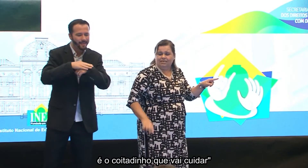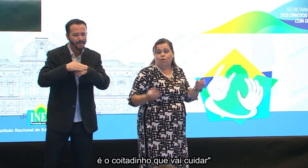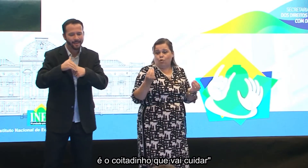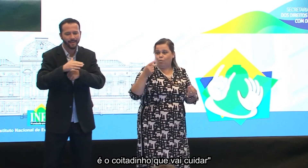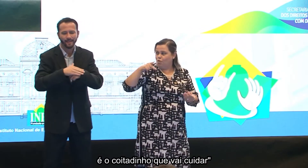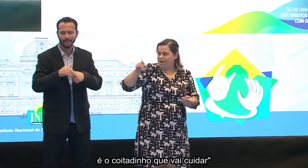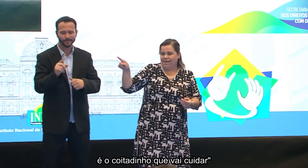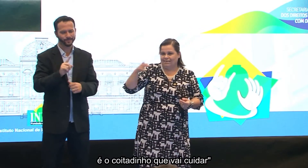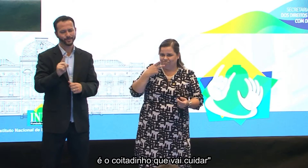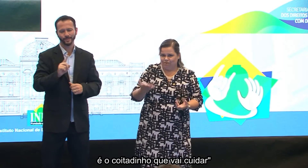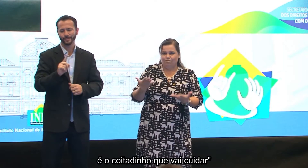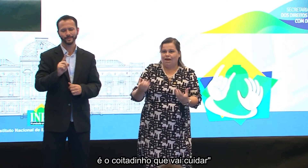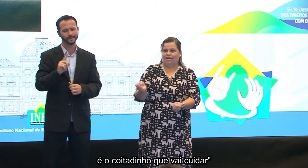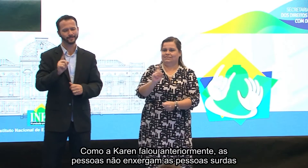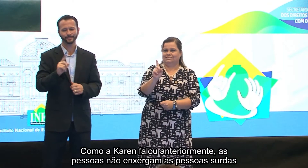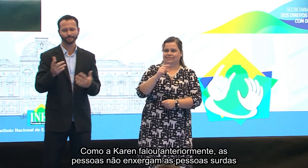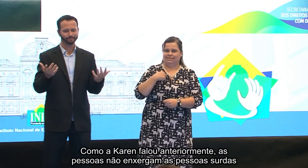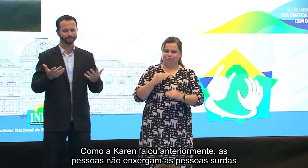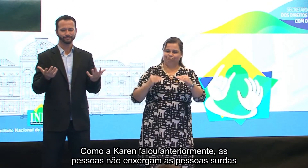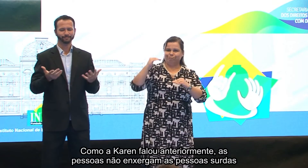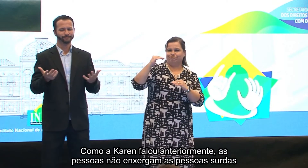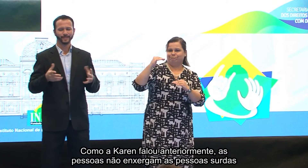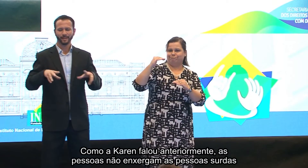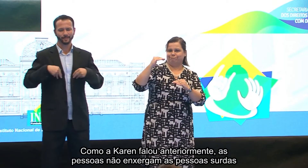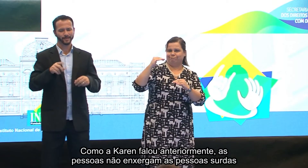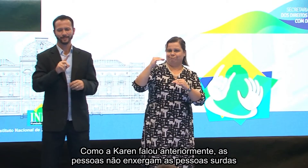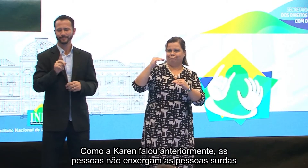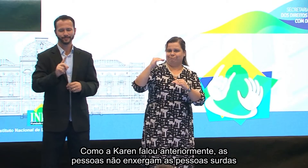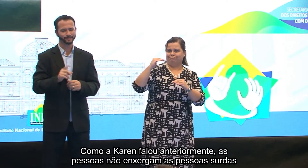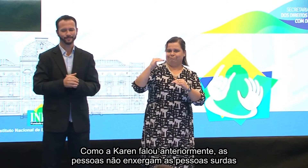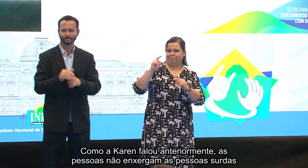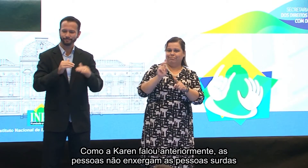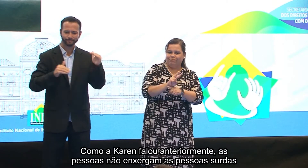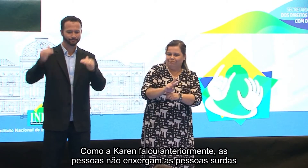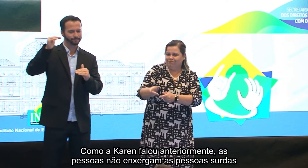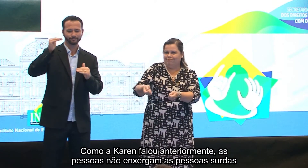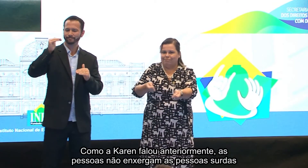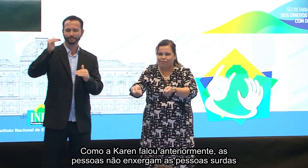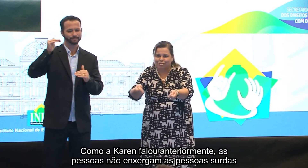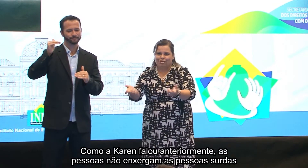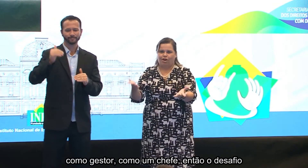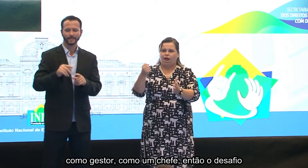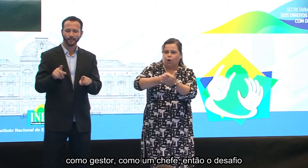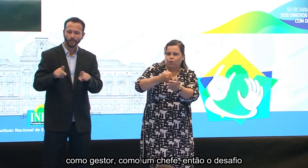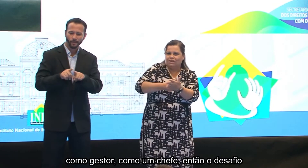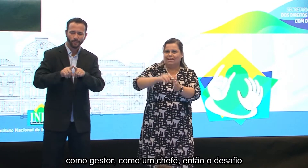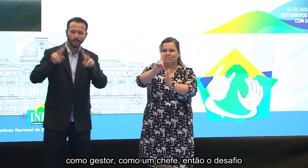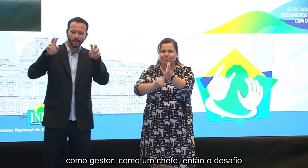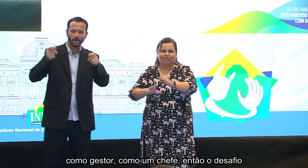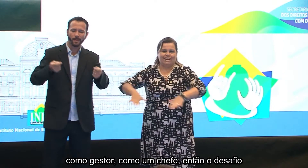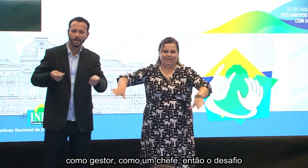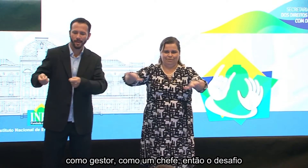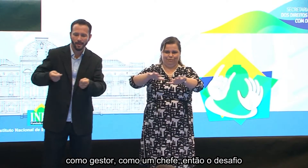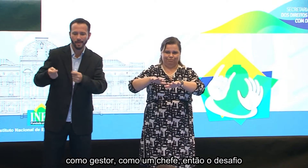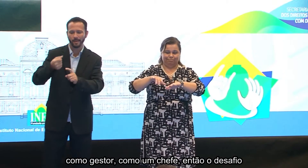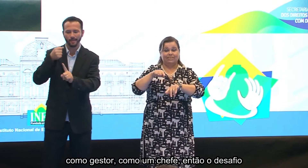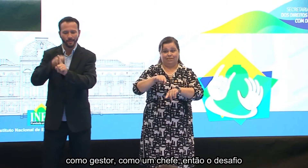coitadinho que vai cuidar, como a Karen falou anteriormente, que muitas pessoas não enxergam a pessoa surda como um gestor, como